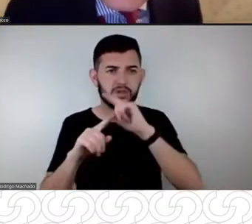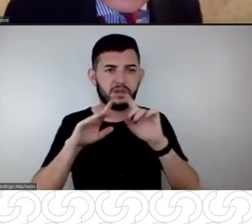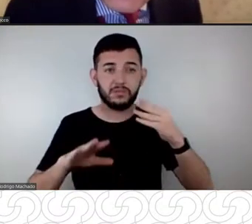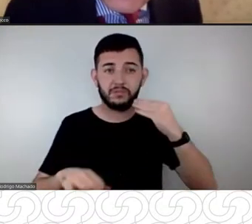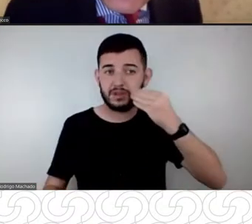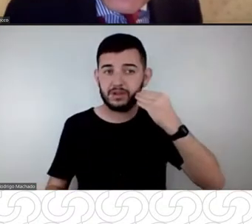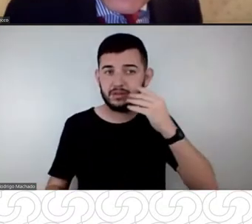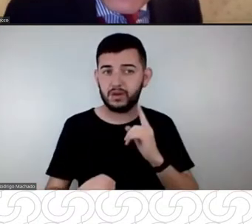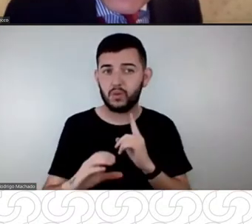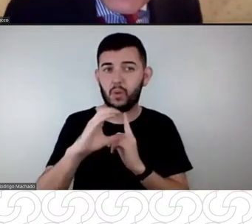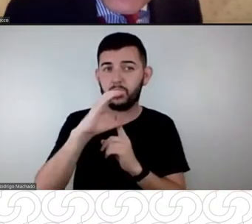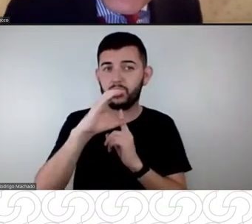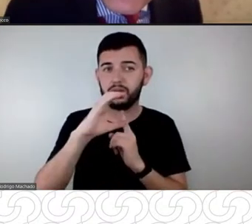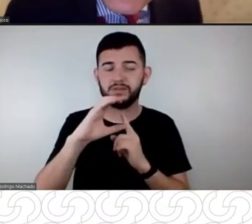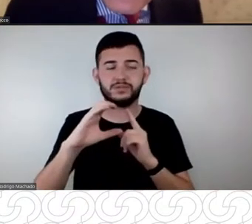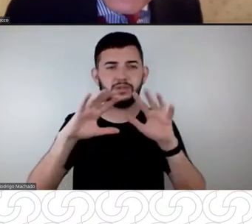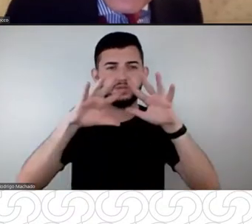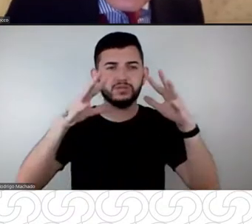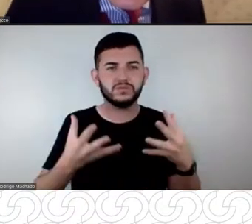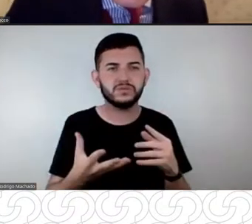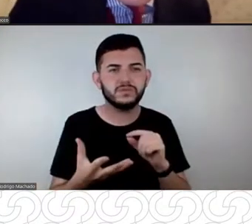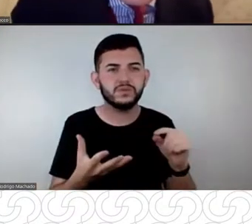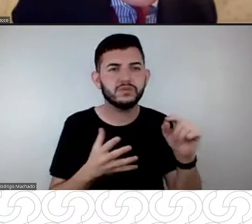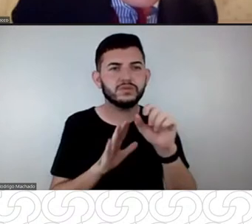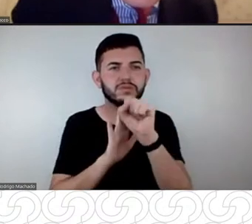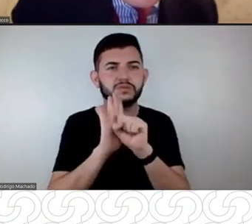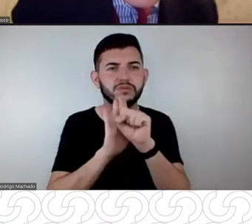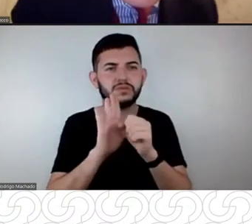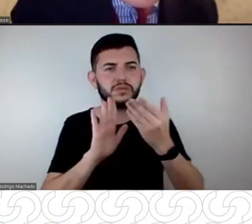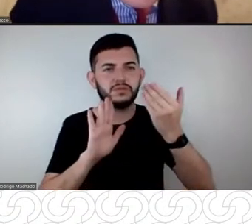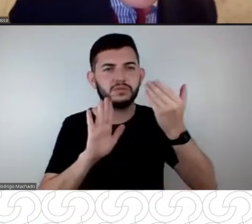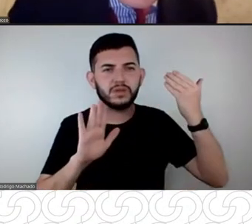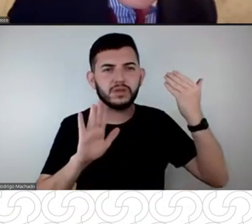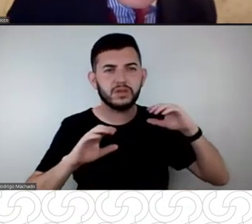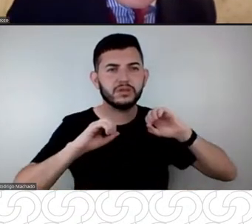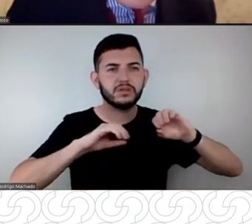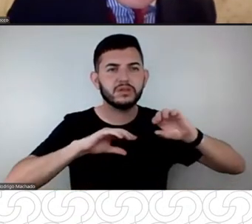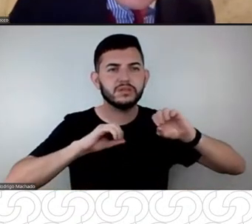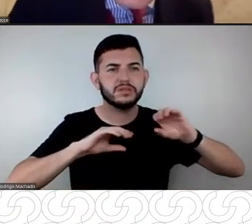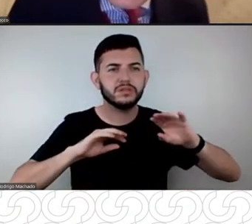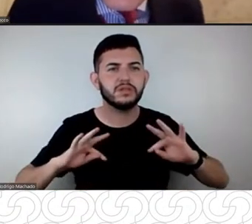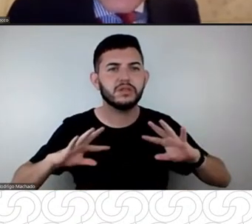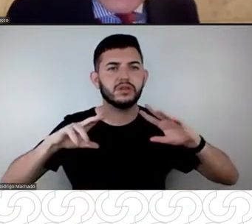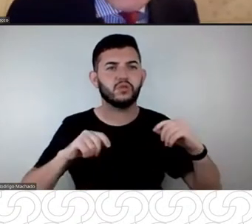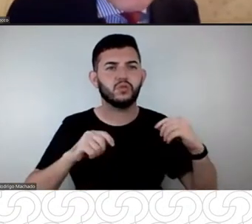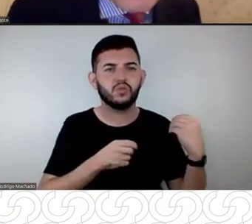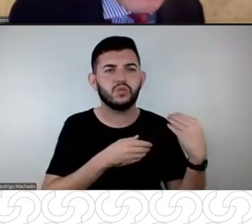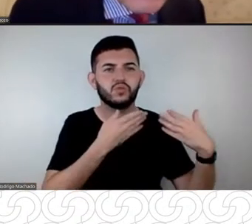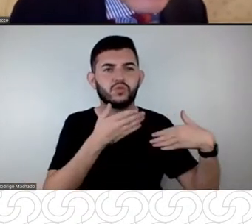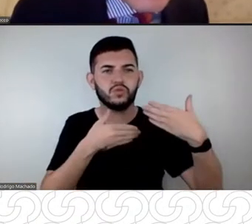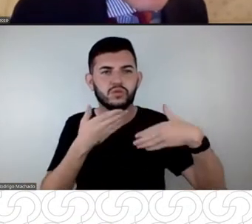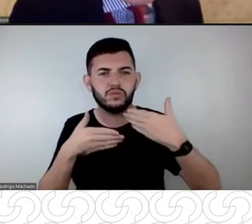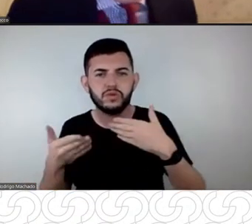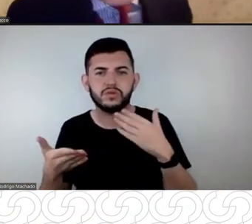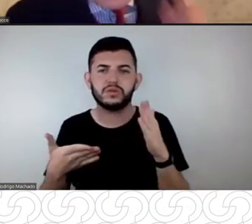longo do século passado nos ensina que todos os processos que, de alguma